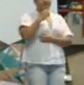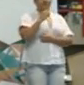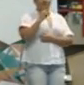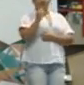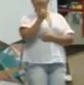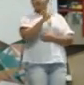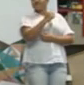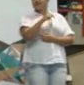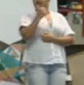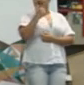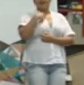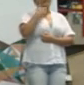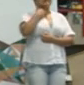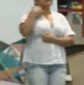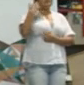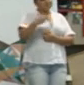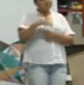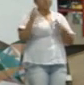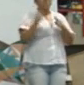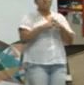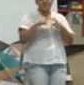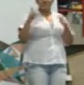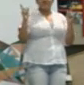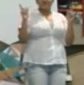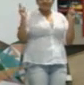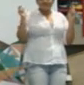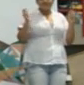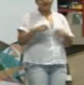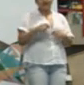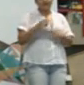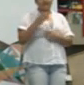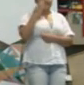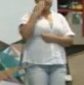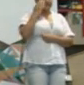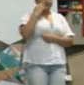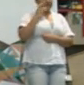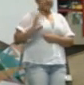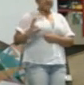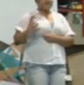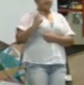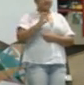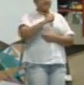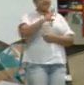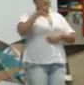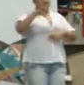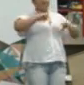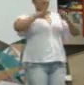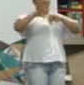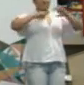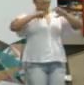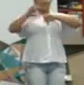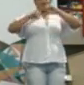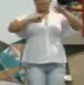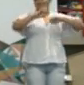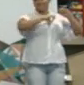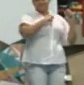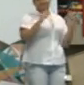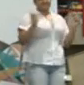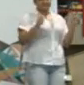você vai ter uma facilidade maior de incorporar vírus do meio que você vive e de outras pessoas que passam para